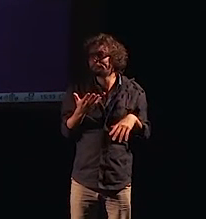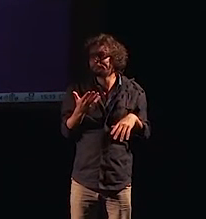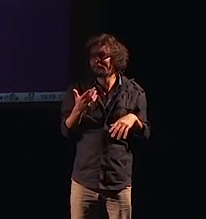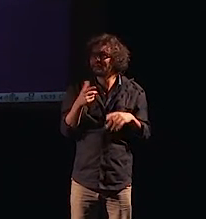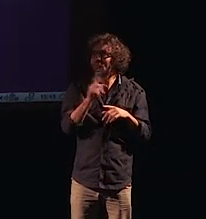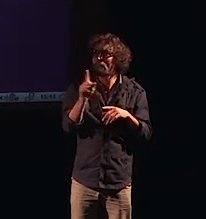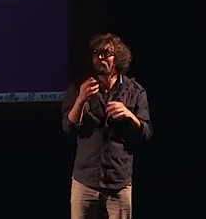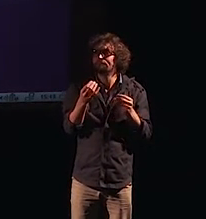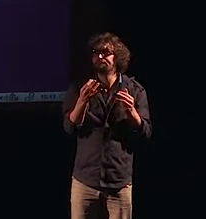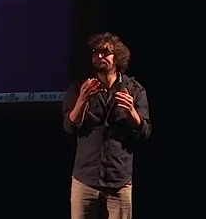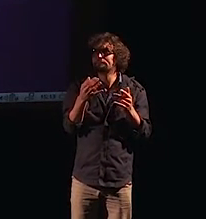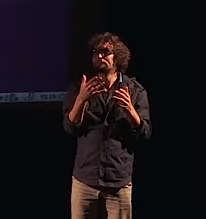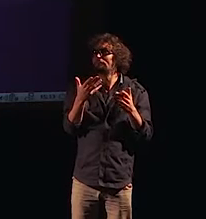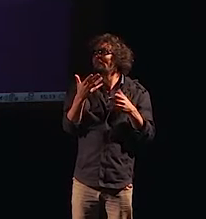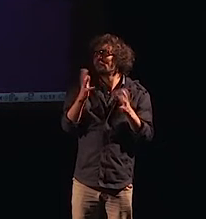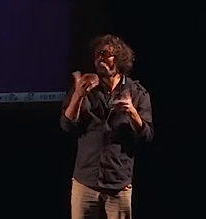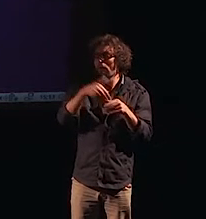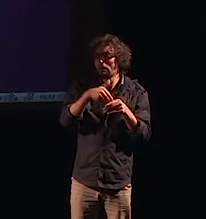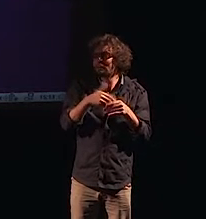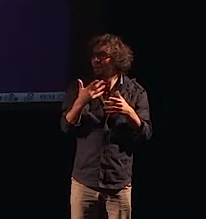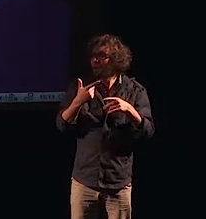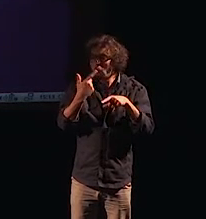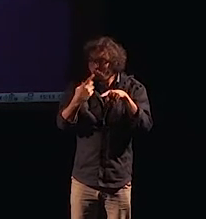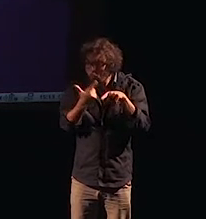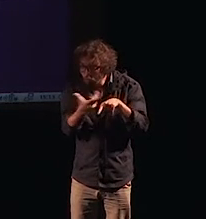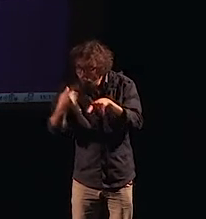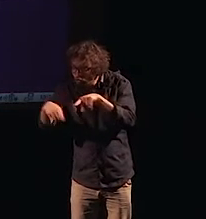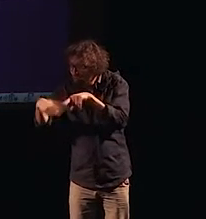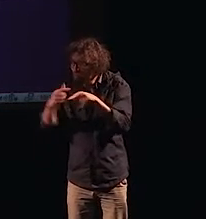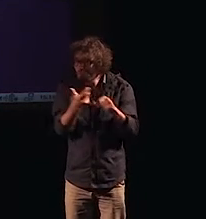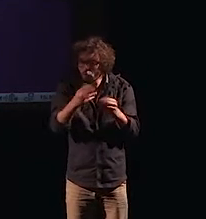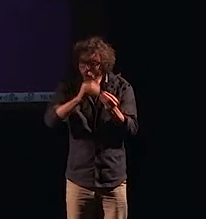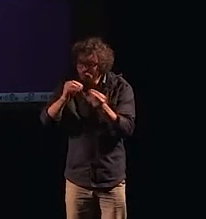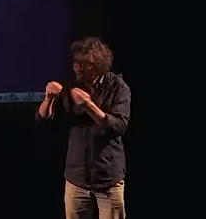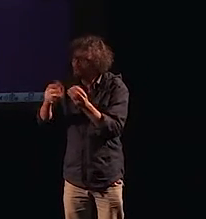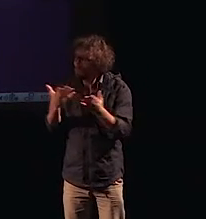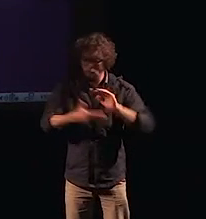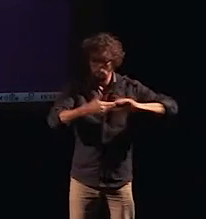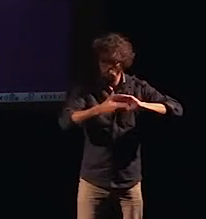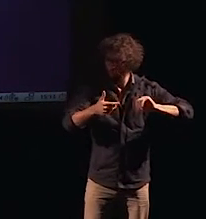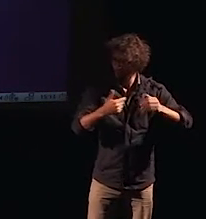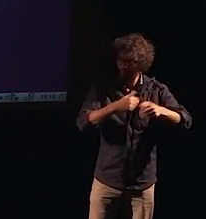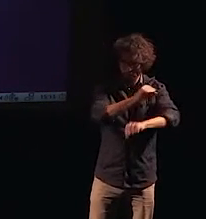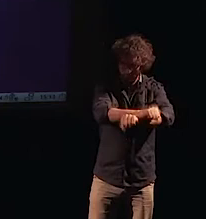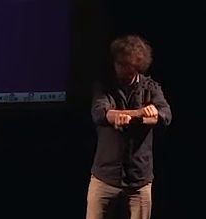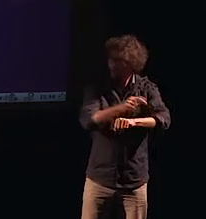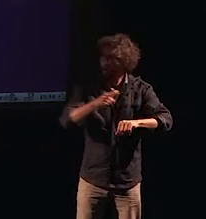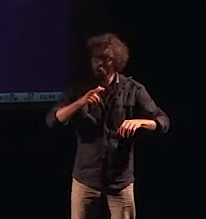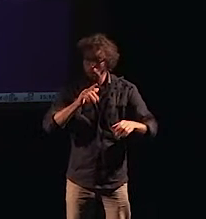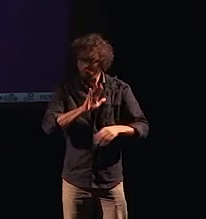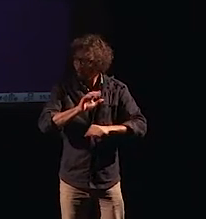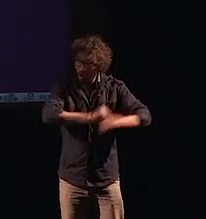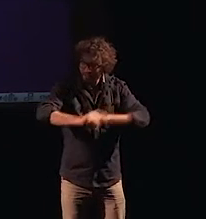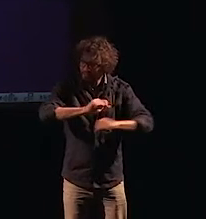C'est pas un seul objet, c'est une composition d'objets. C'est que ça va être à la fois les murs de la prison, la manière dont elle est organisée, la manière dont elle est construite et conçue, vous voyez